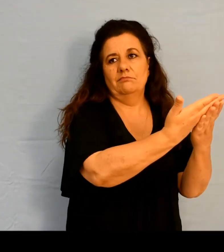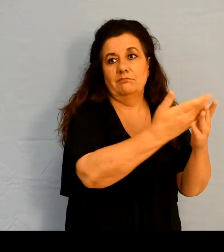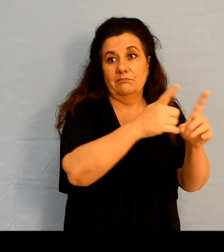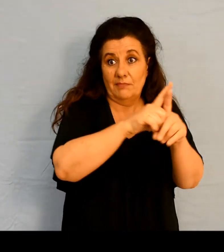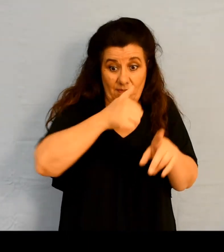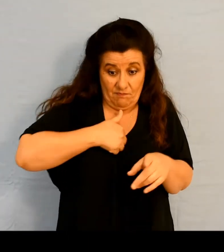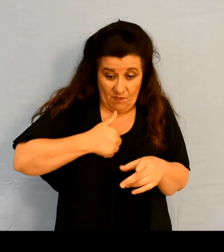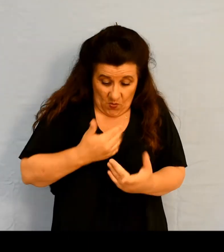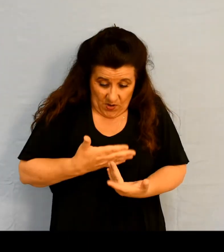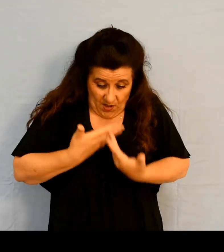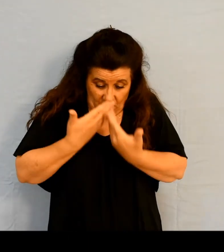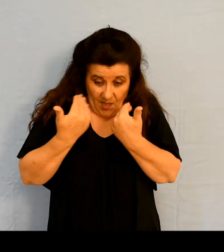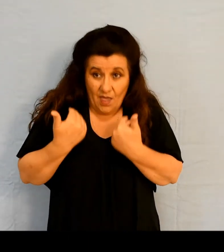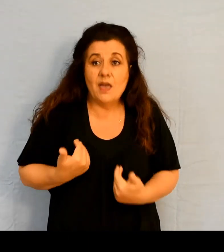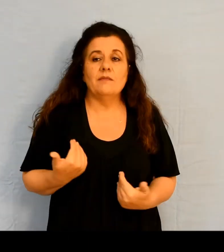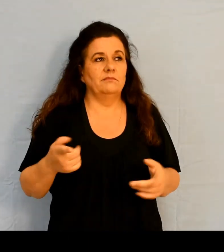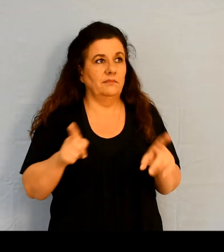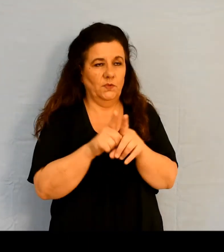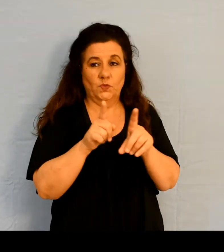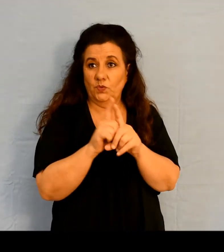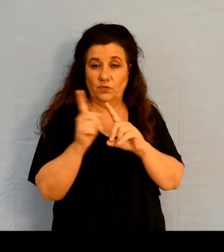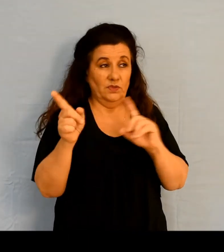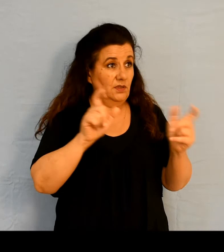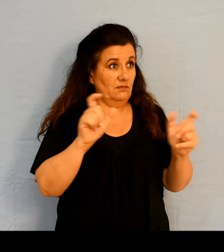L'amour ne fait rien de mal au prochain.